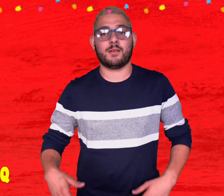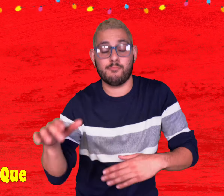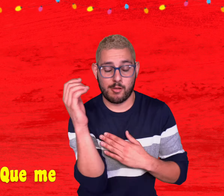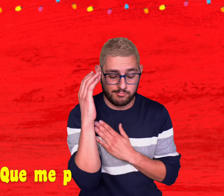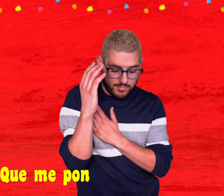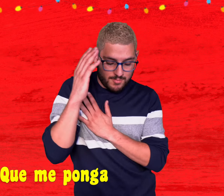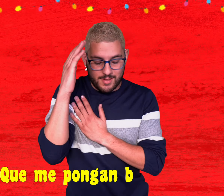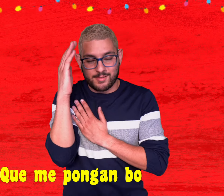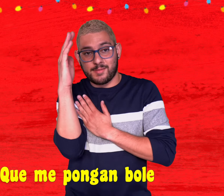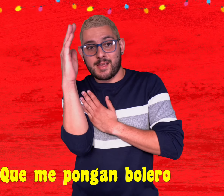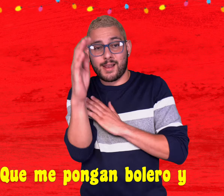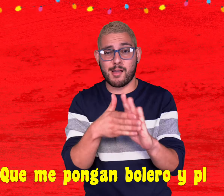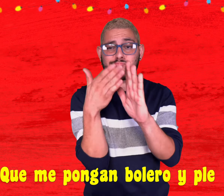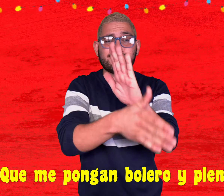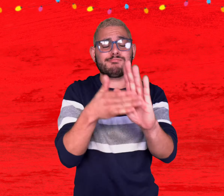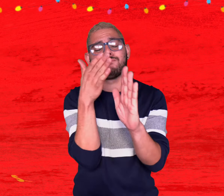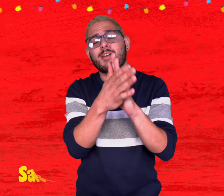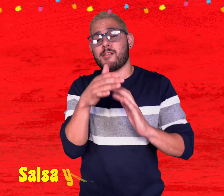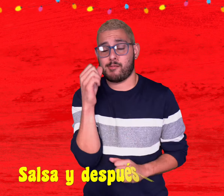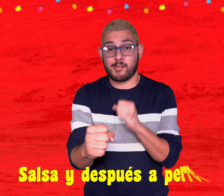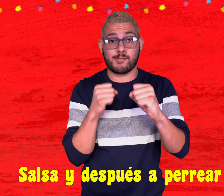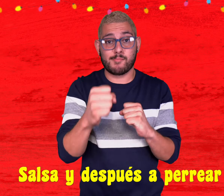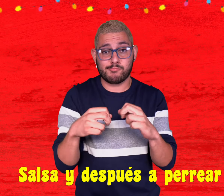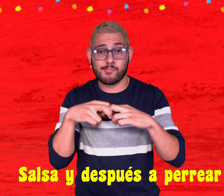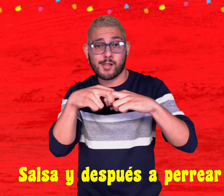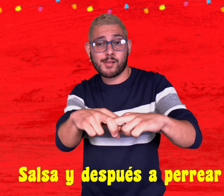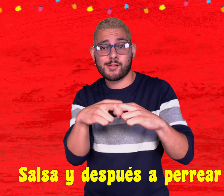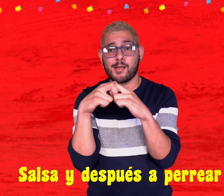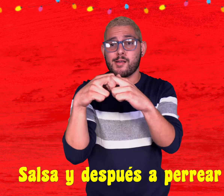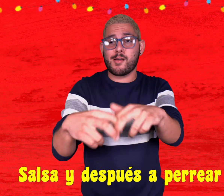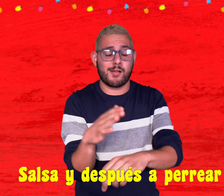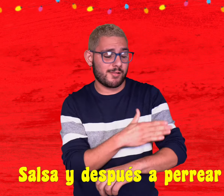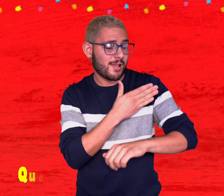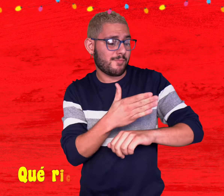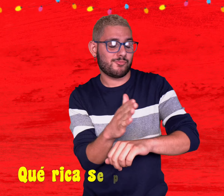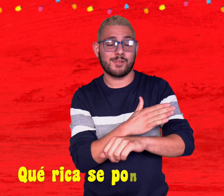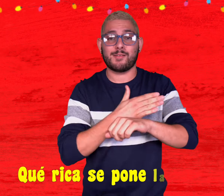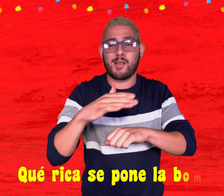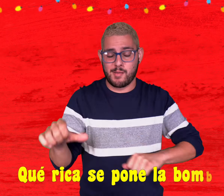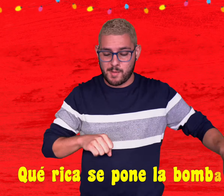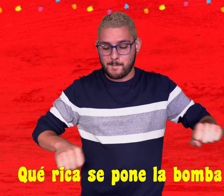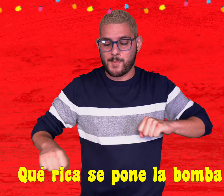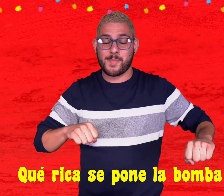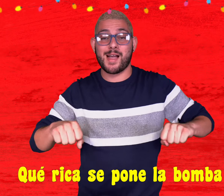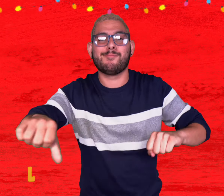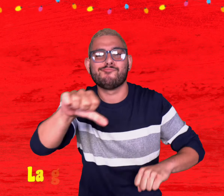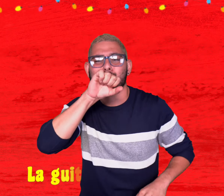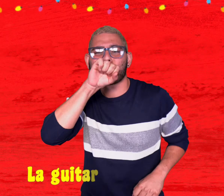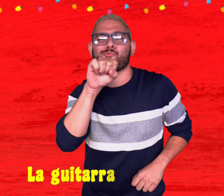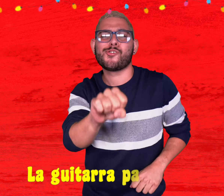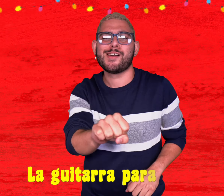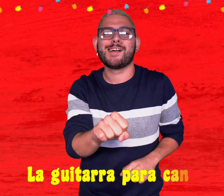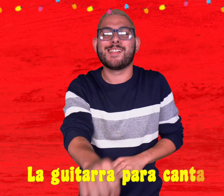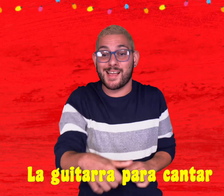pongan bolero y plena, así te puedes aperrear, que rica se pone la bomba, la guitarra para